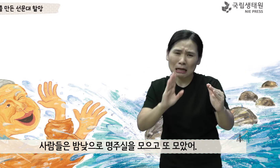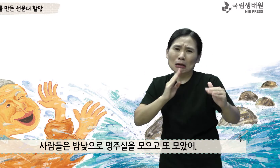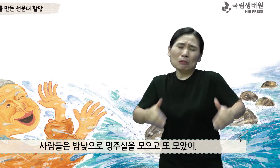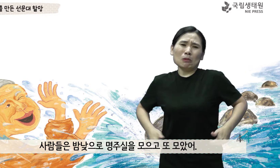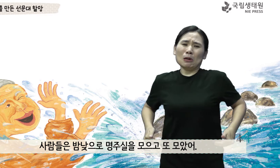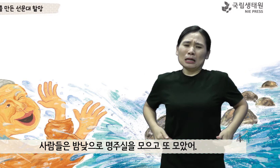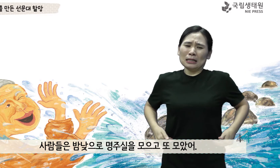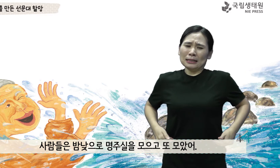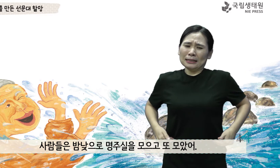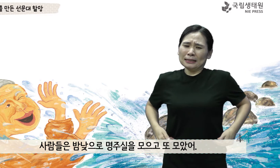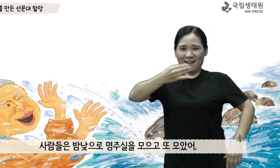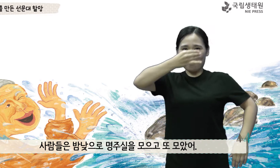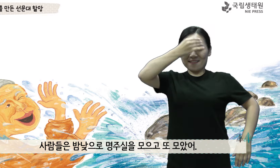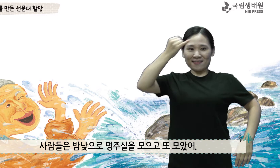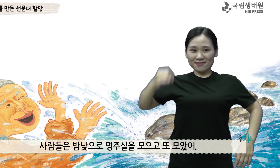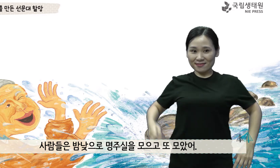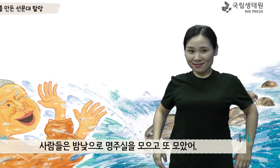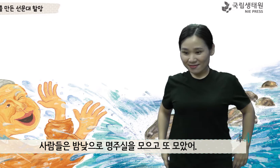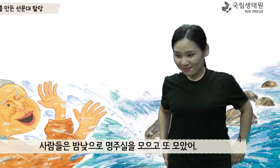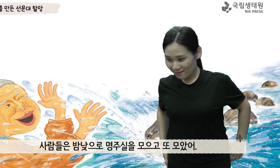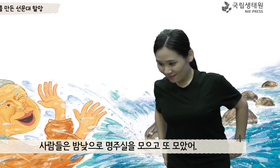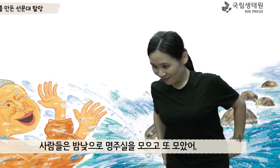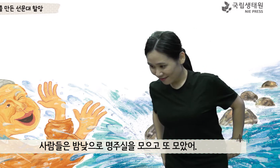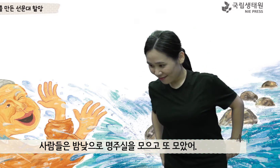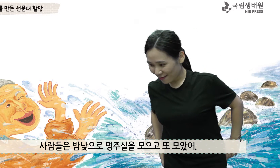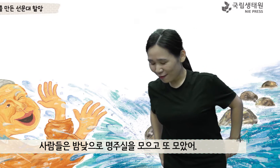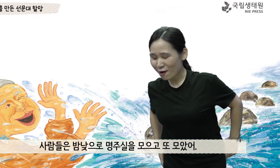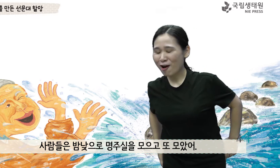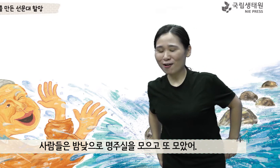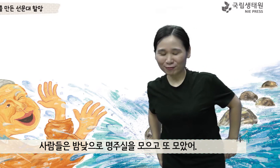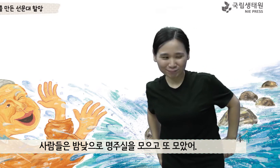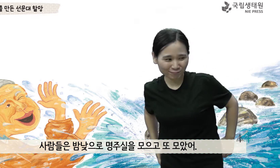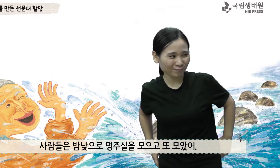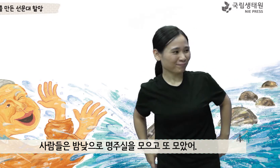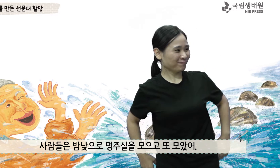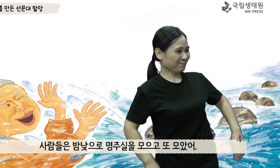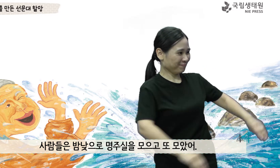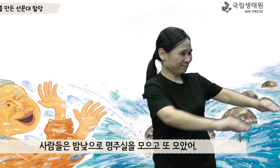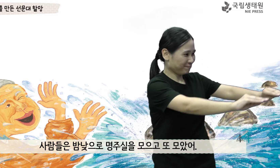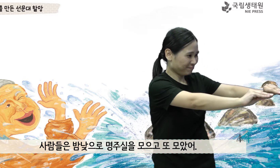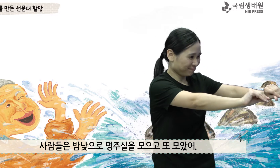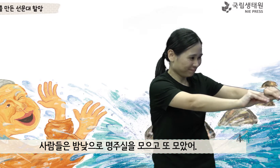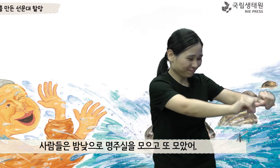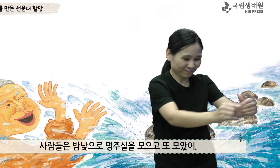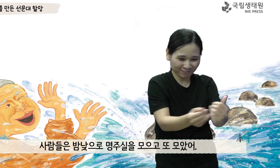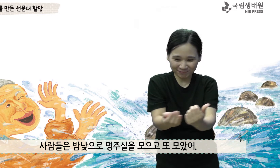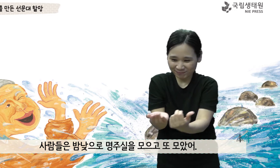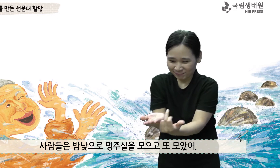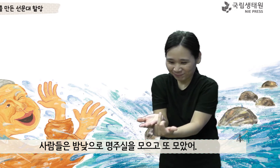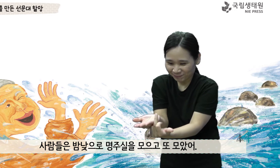사람들은 밤낮으로 명주실을 모으고 또 모았어.